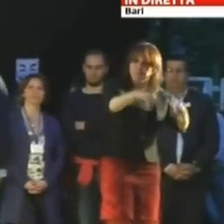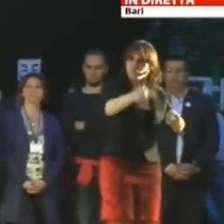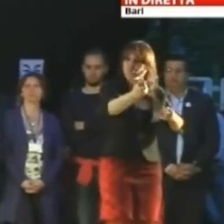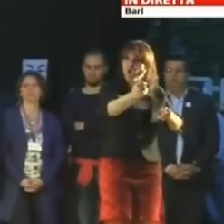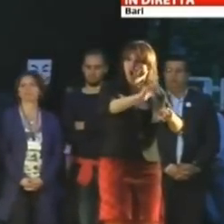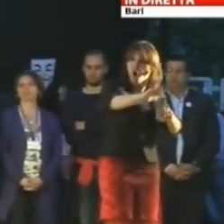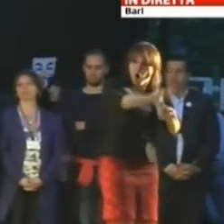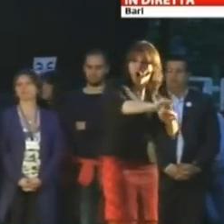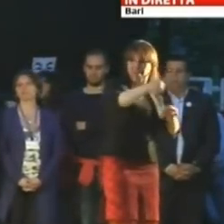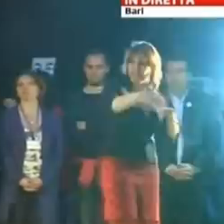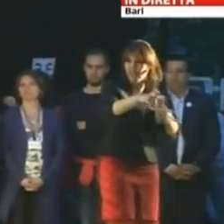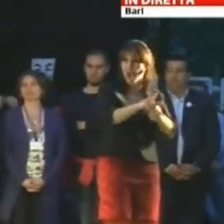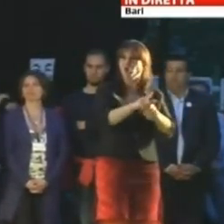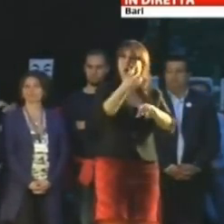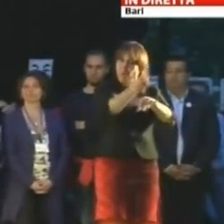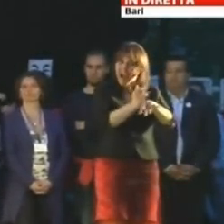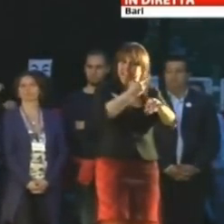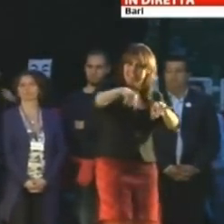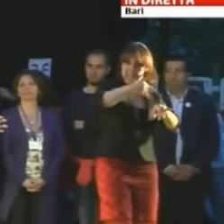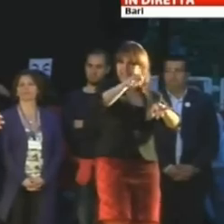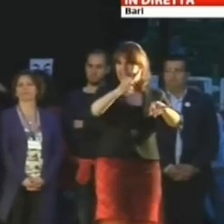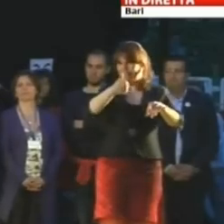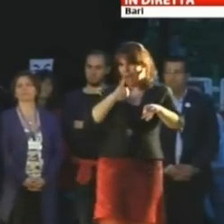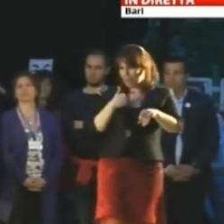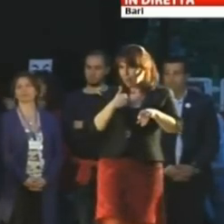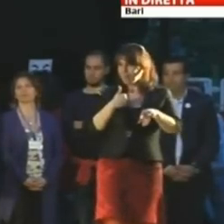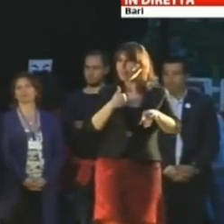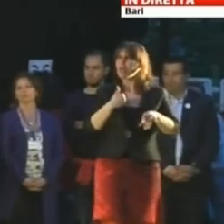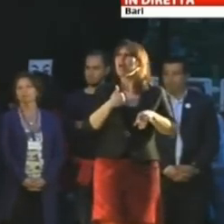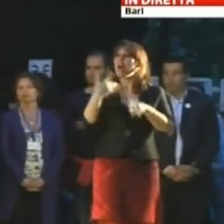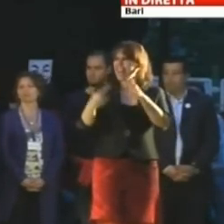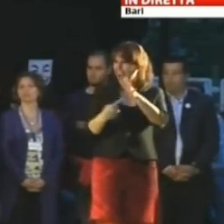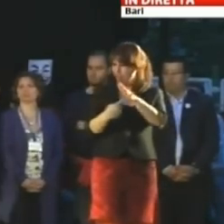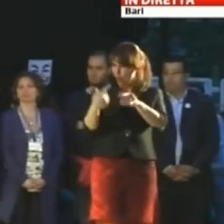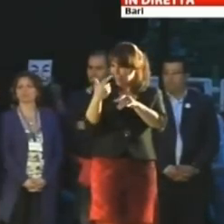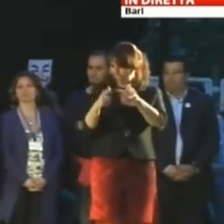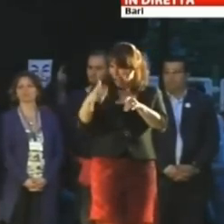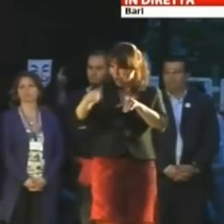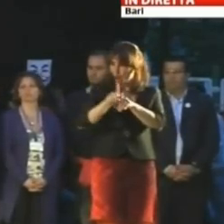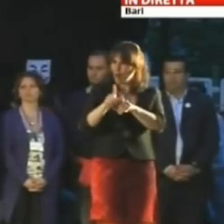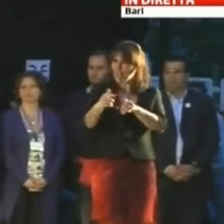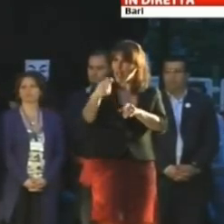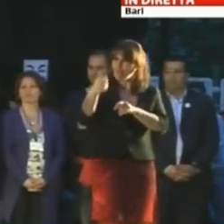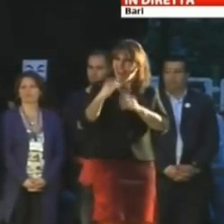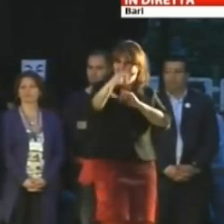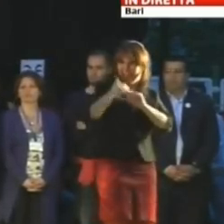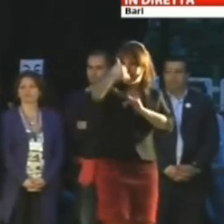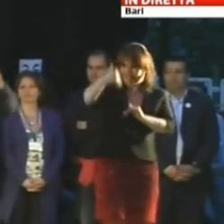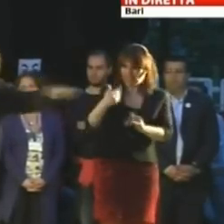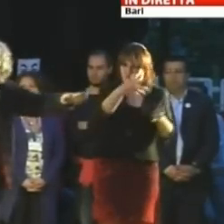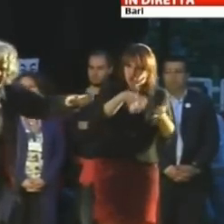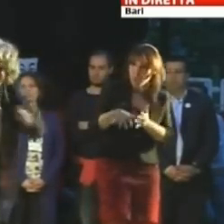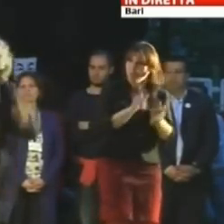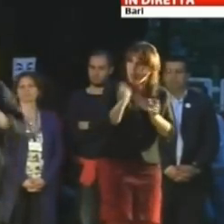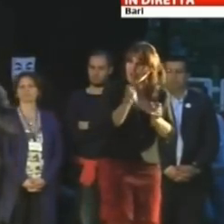soldi sono i nostri. Servono adesso per pensionare migliaia di lavoratori che devono andare a casa e li